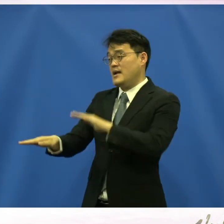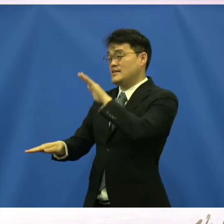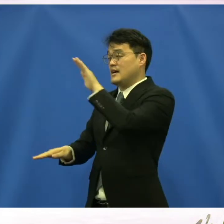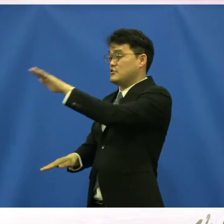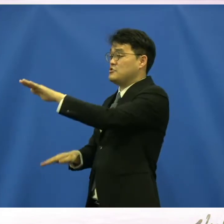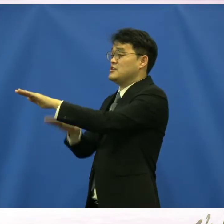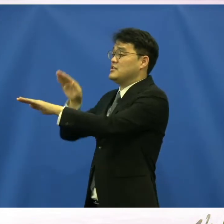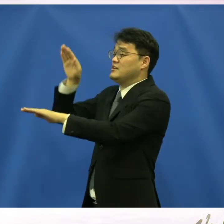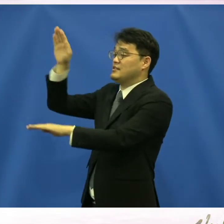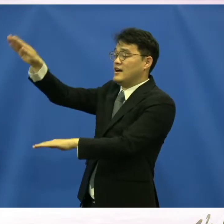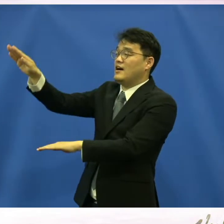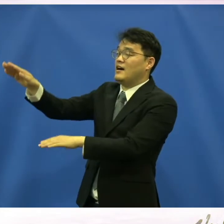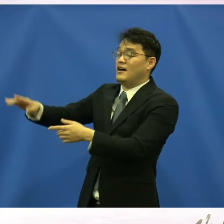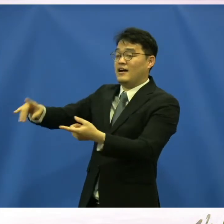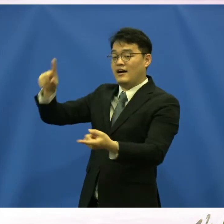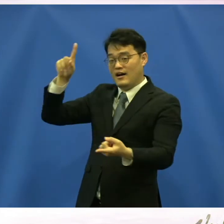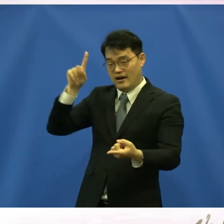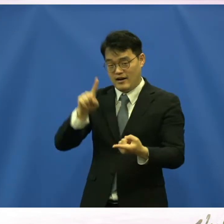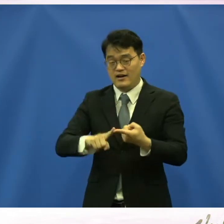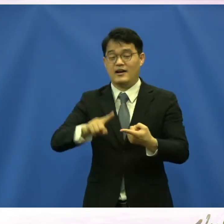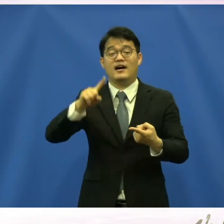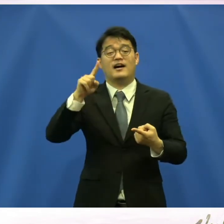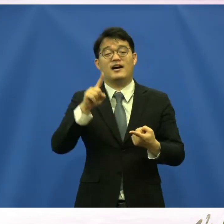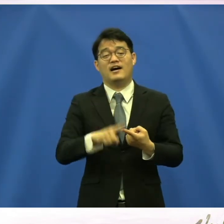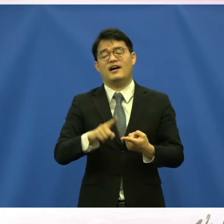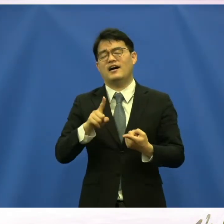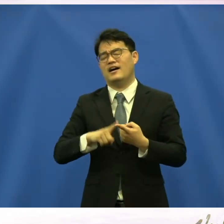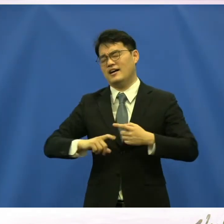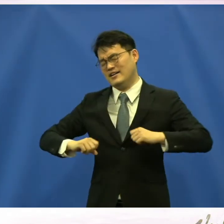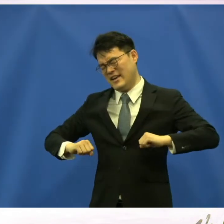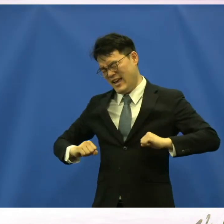주님 발같이 가라